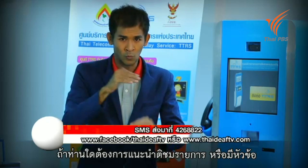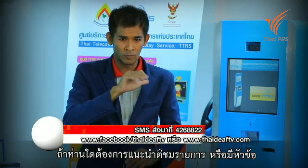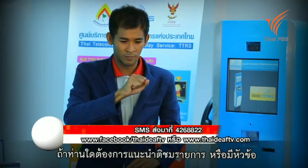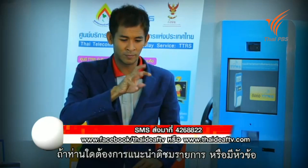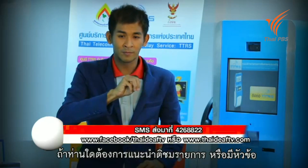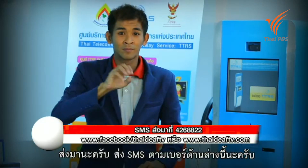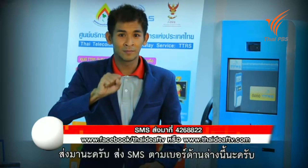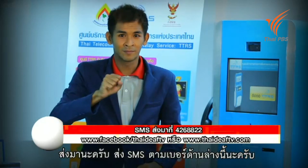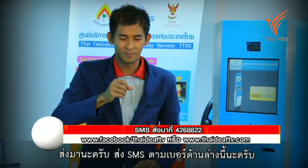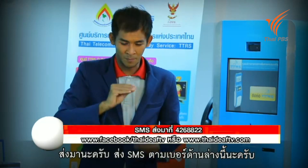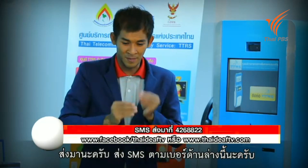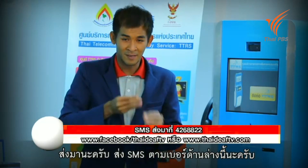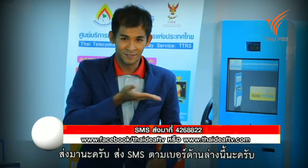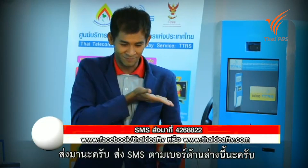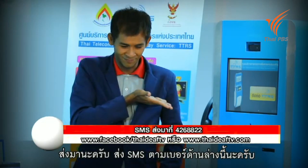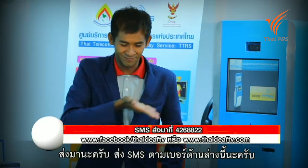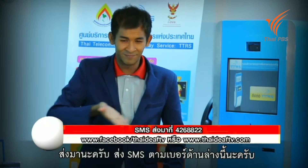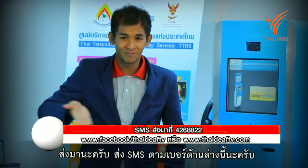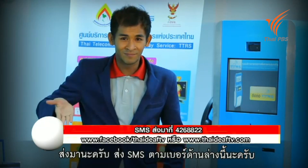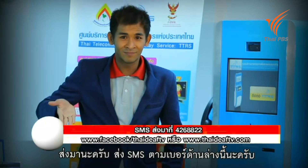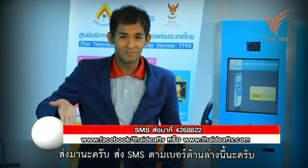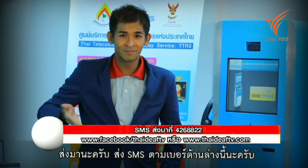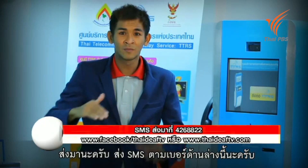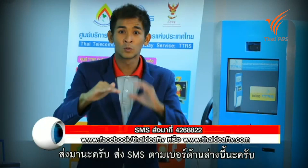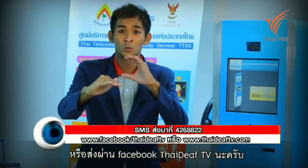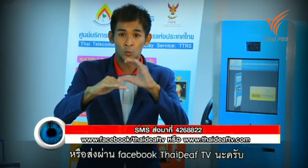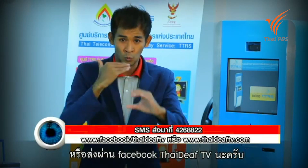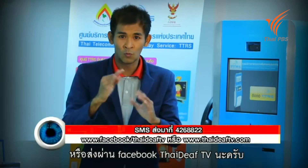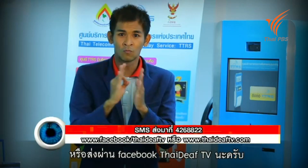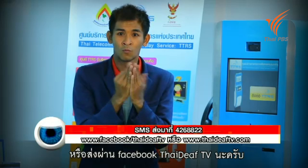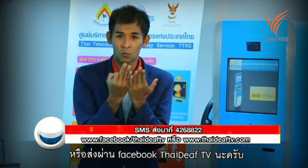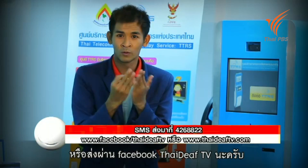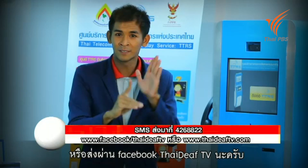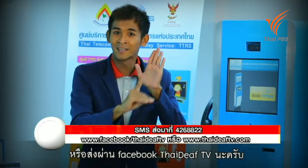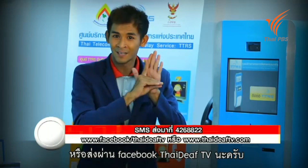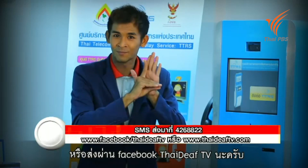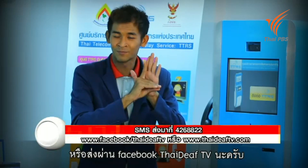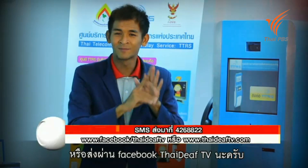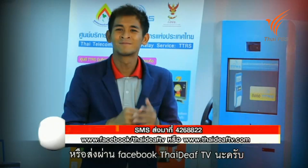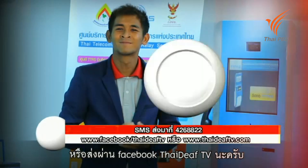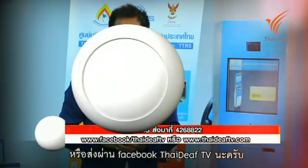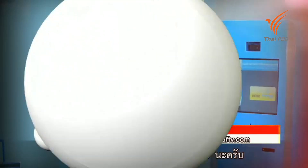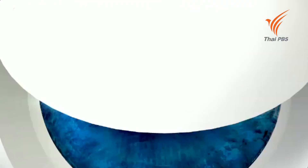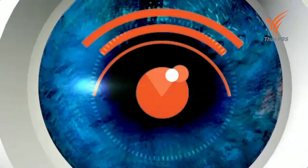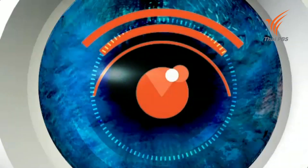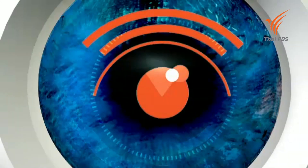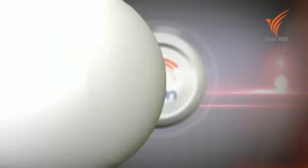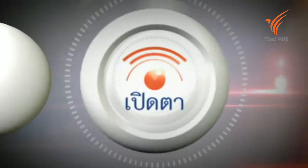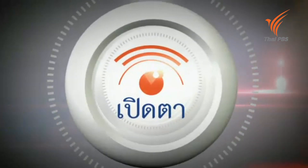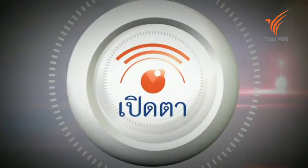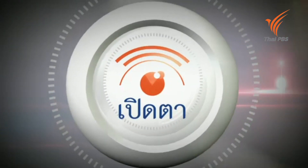าเราได้เลยนะครับทาง SMS ตามเบอร์ข้างล่างนี้เลยนะครับหรือส่งผ่าน Facebook Thai Dev ได้นะครับ